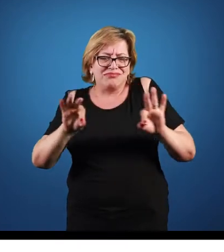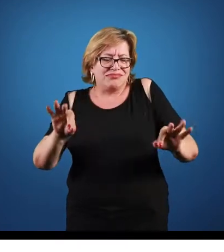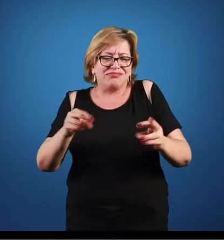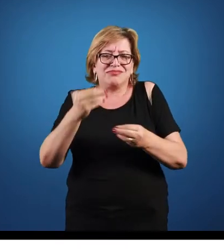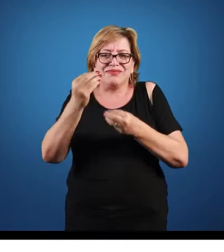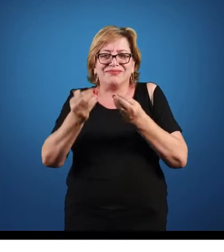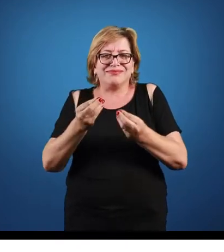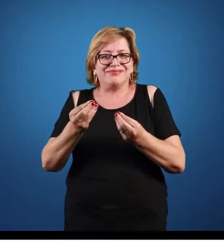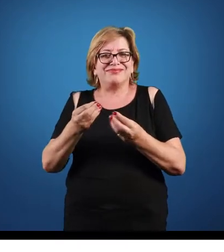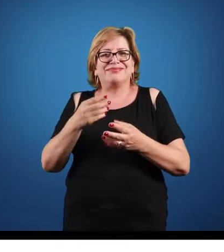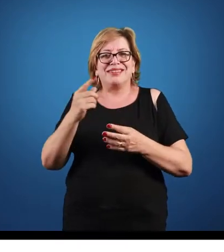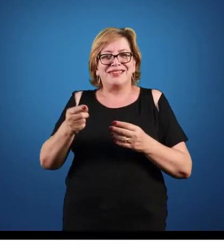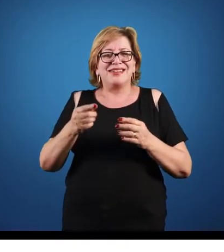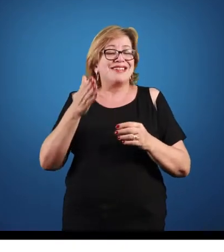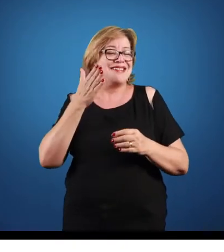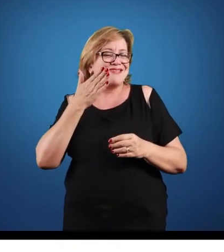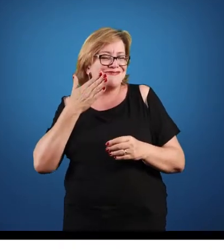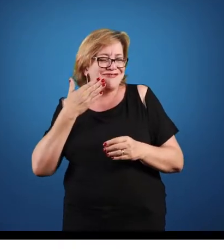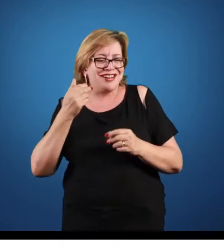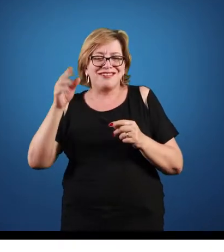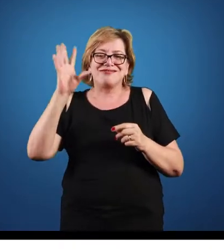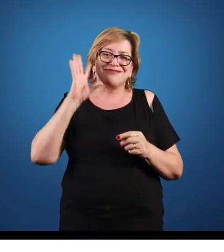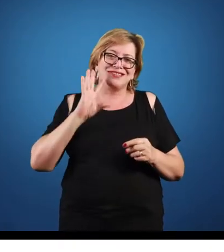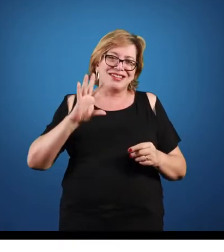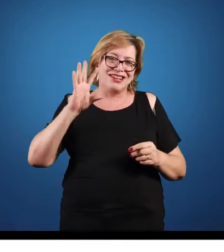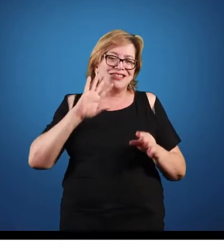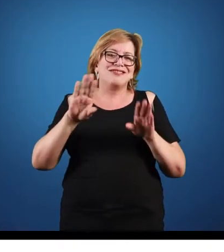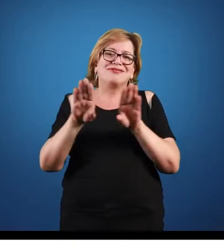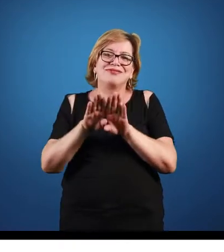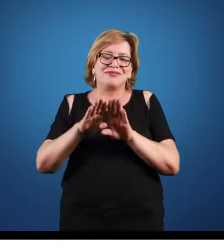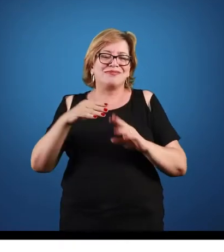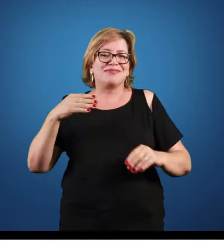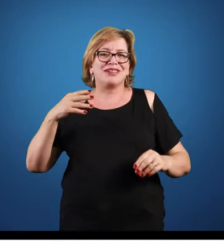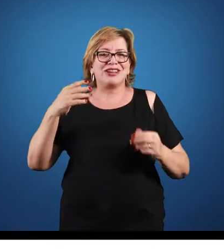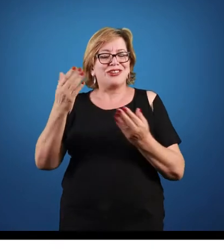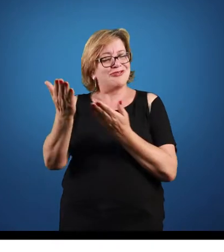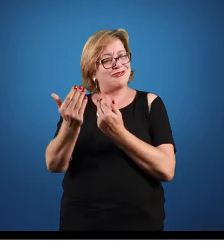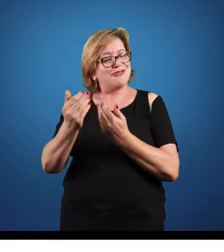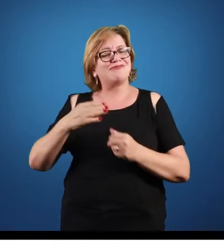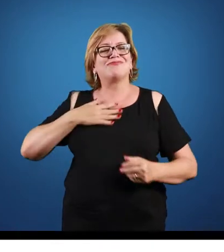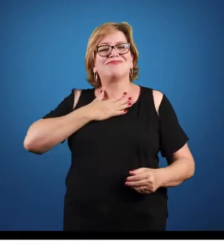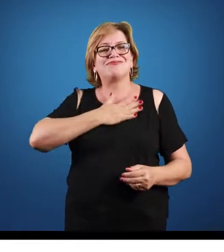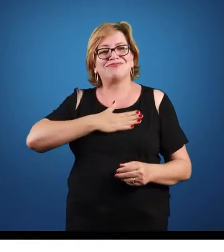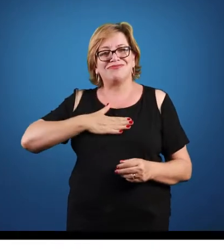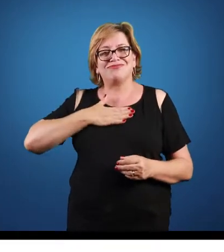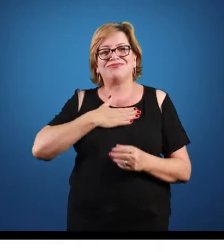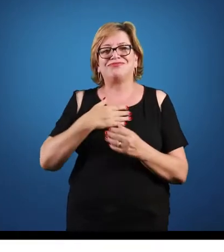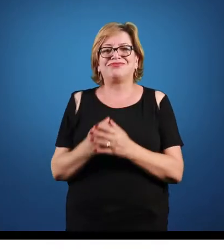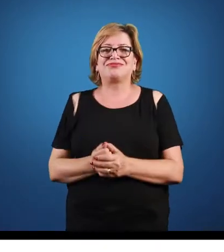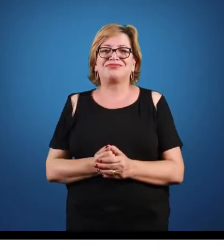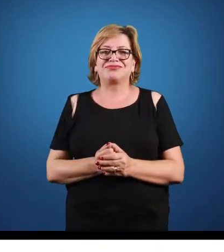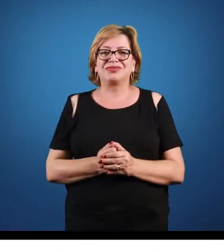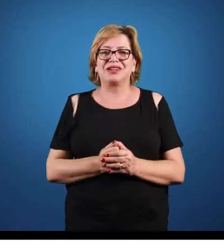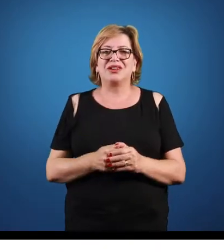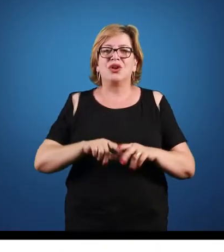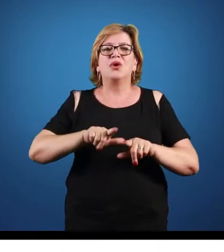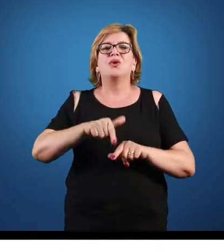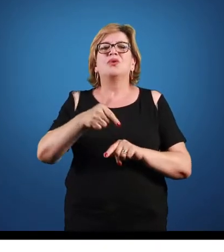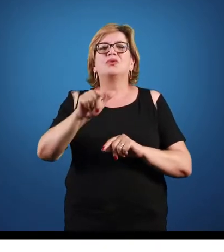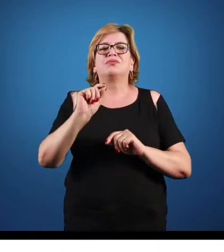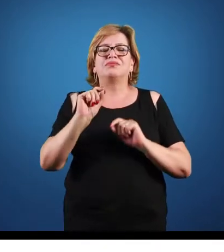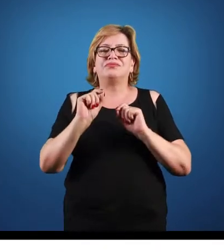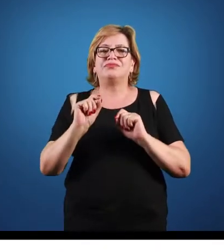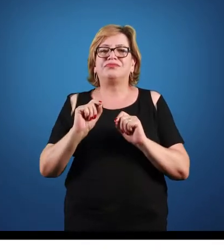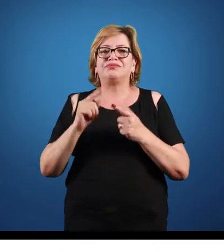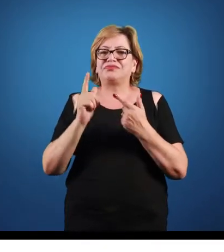movimentam já vai ser uma maneira bem interessante de trabalhar com os adolescentes com os alunos de vocês é outra outra coisa